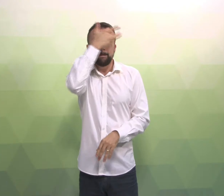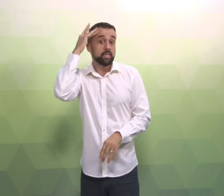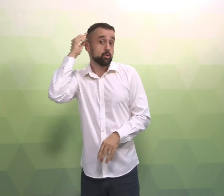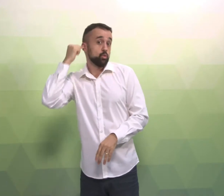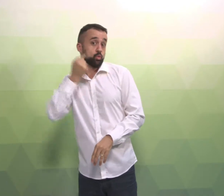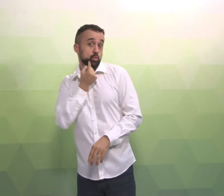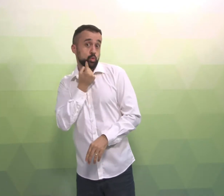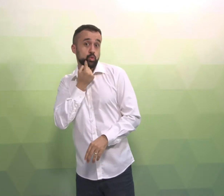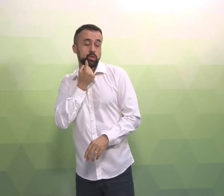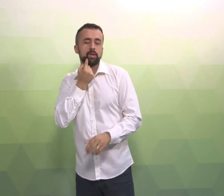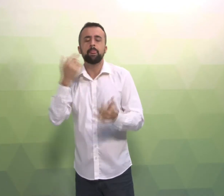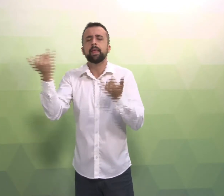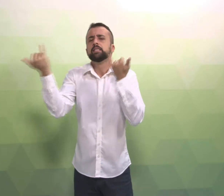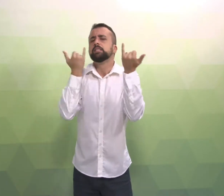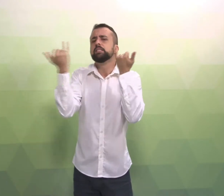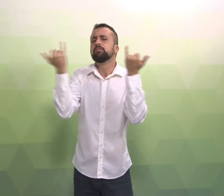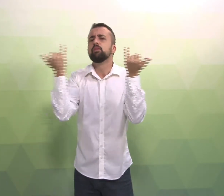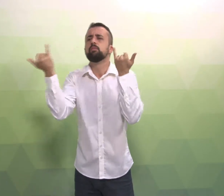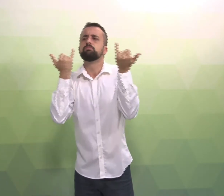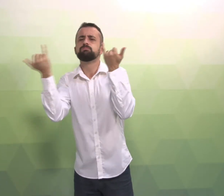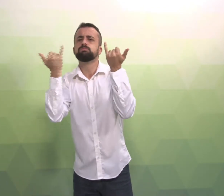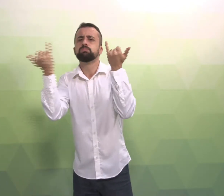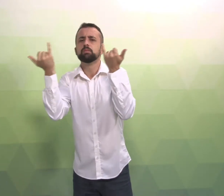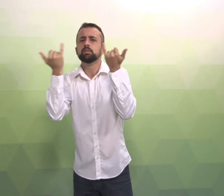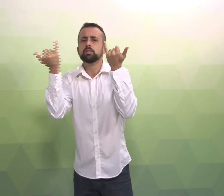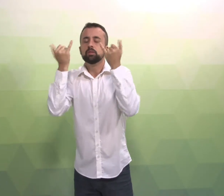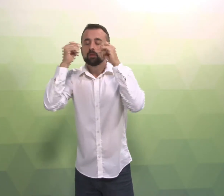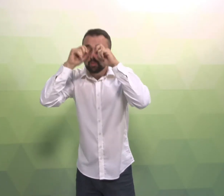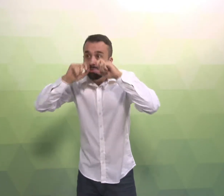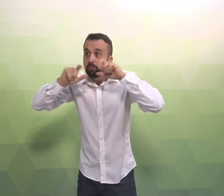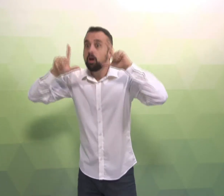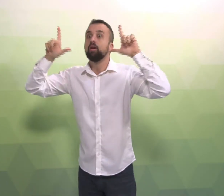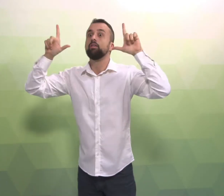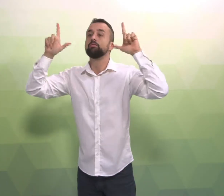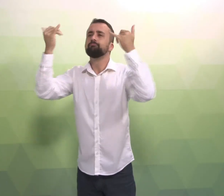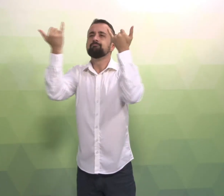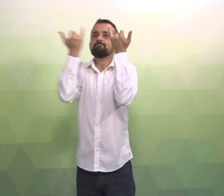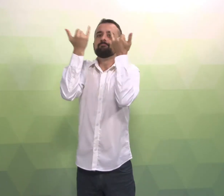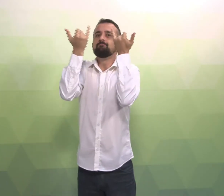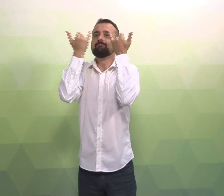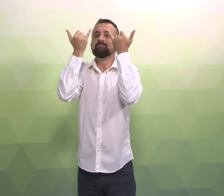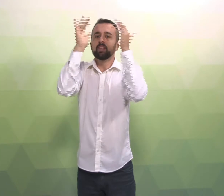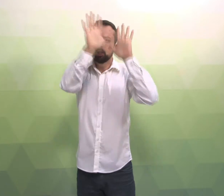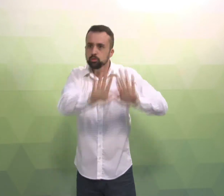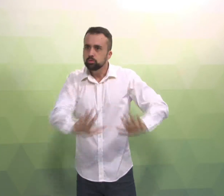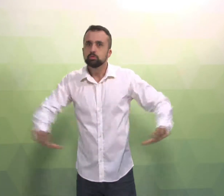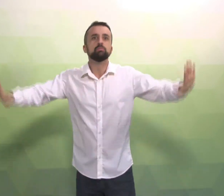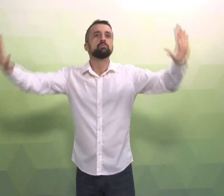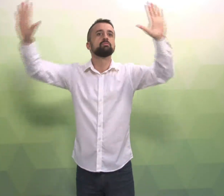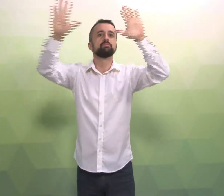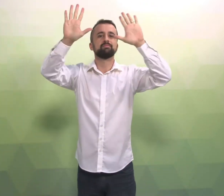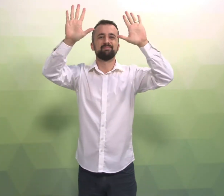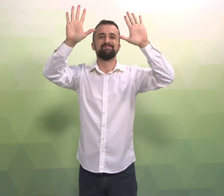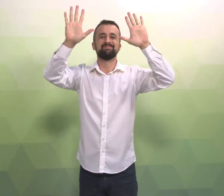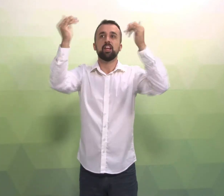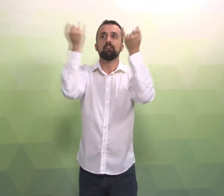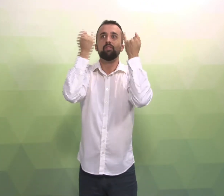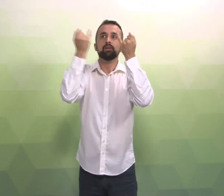Bom, basicamente é que, para pessoas surdas, as informações são captadas por meio dos